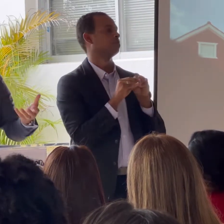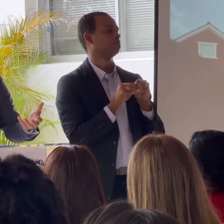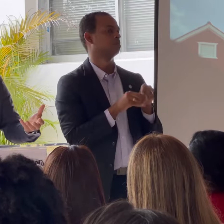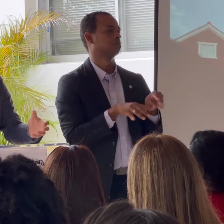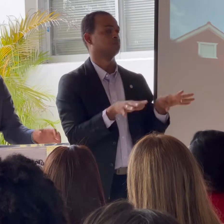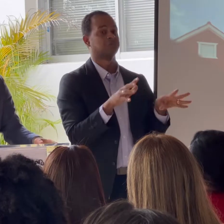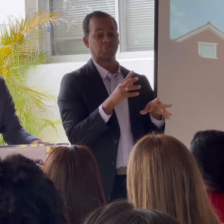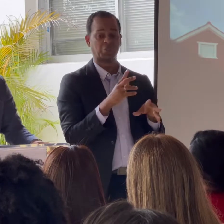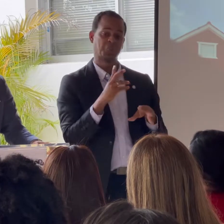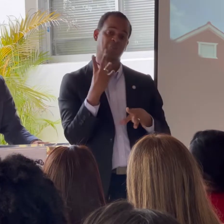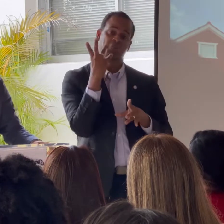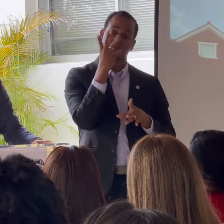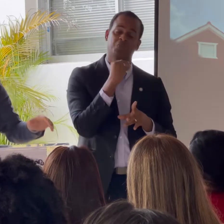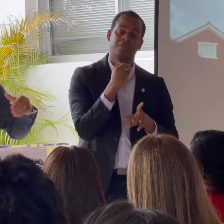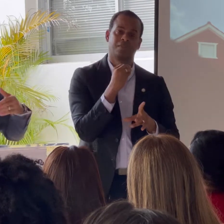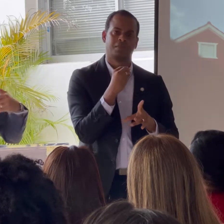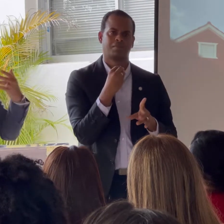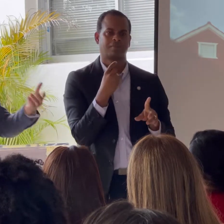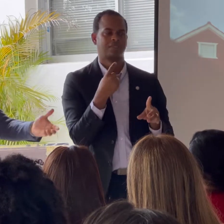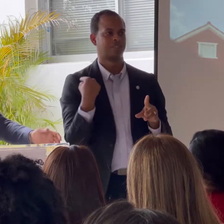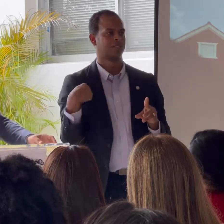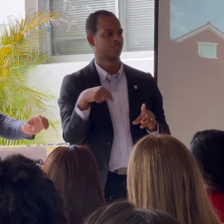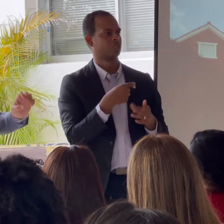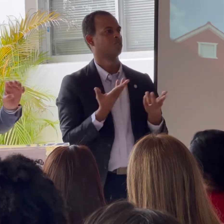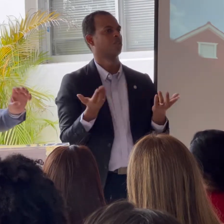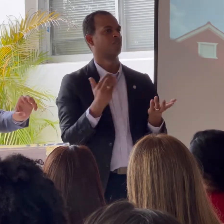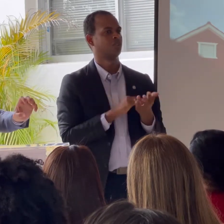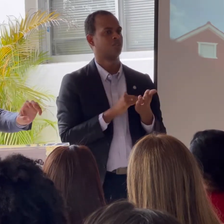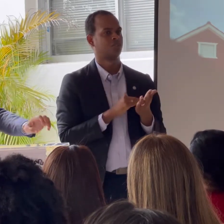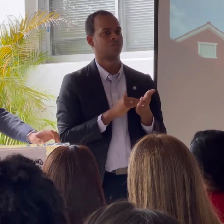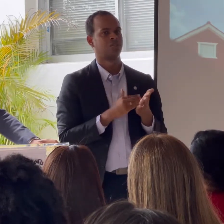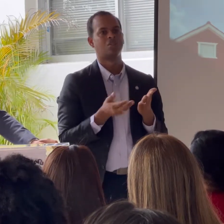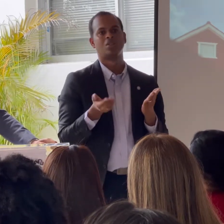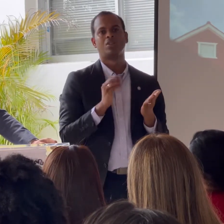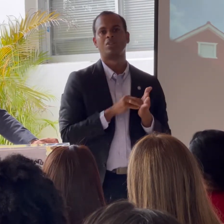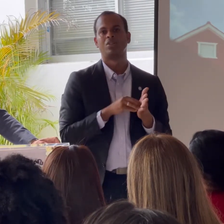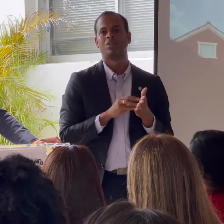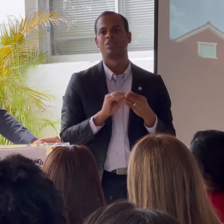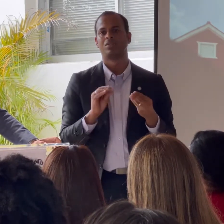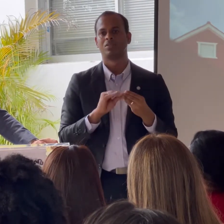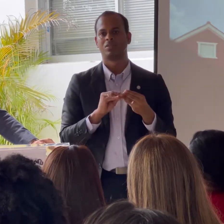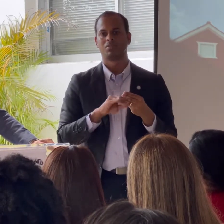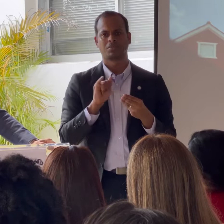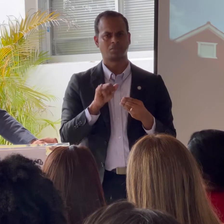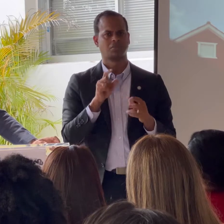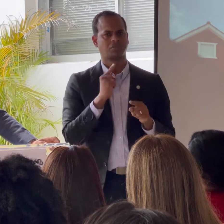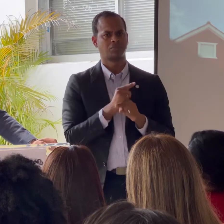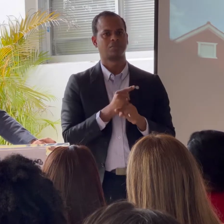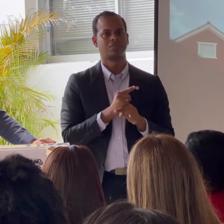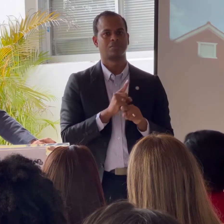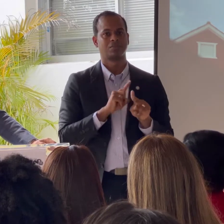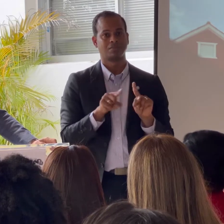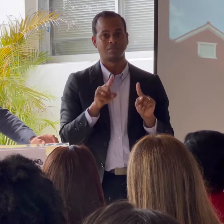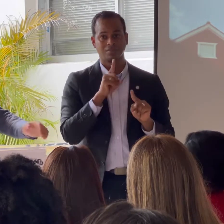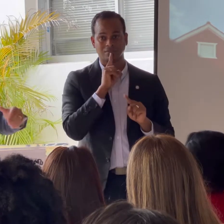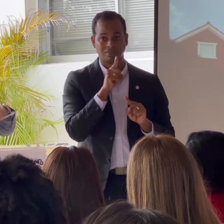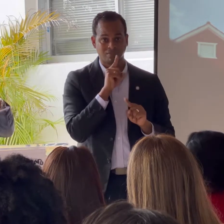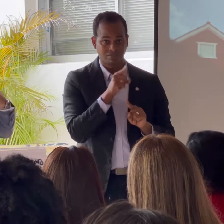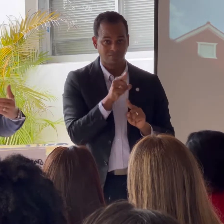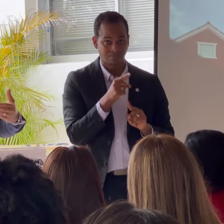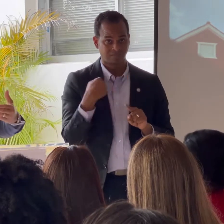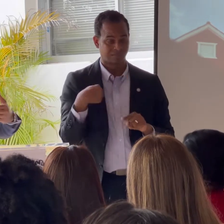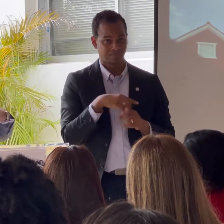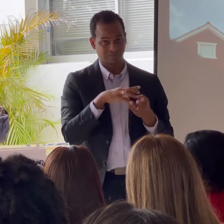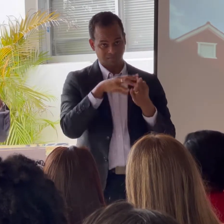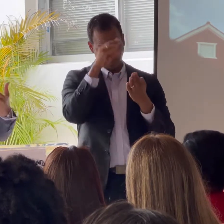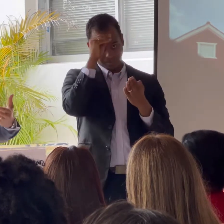y se oye bonita y nosotros la repetimos como que es válido. Pero la verdad es que hemos